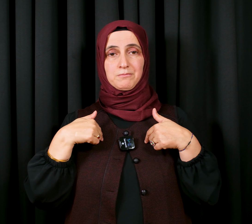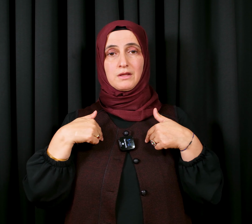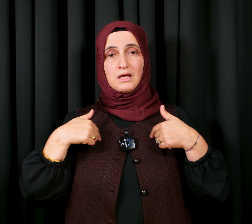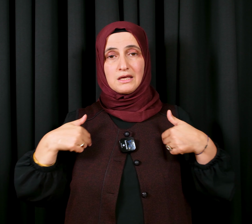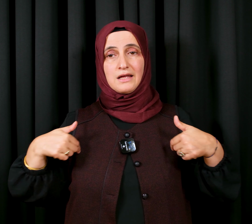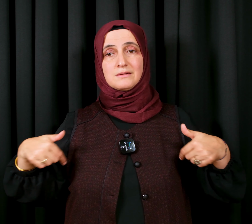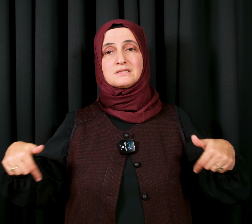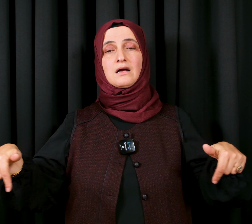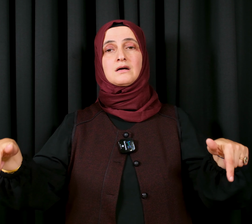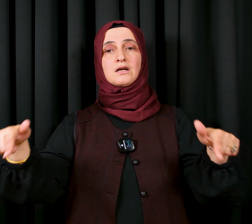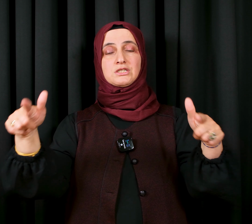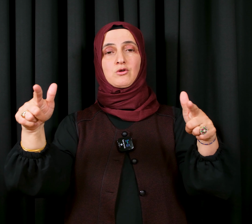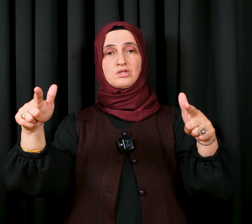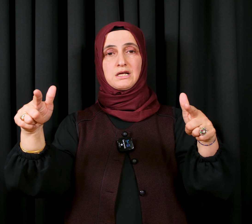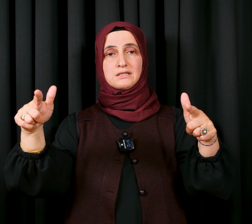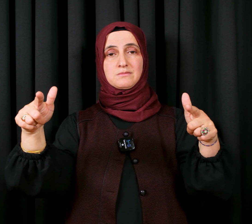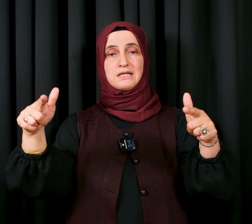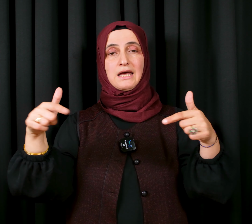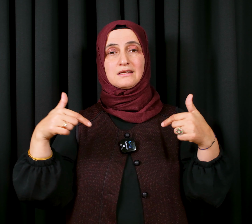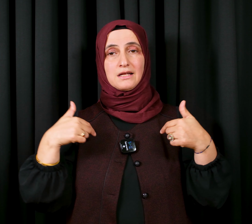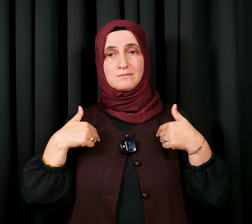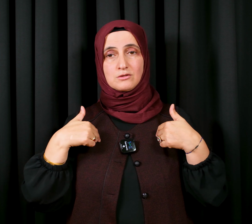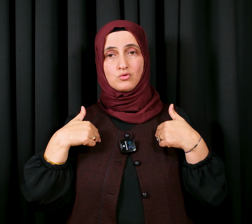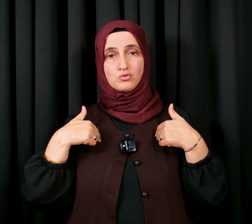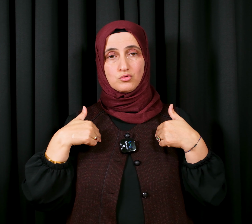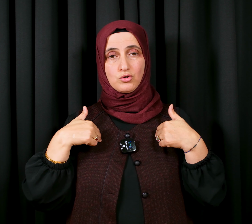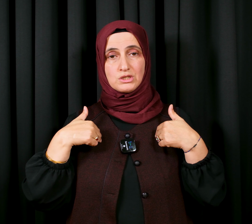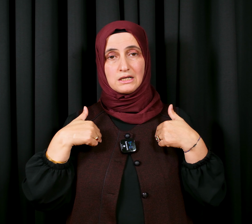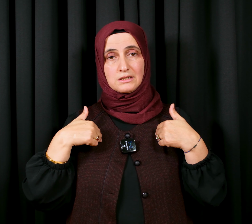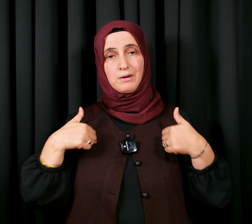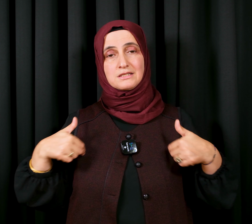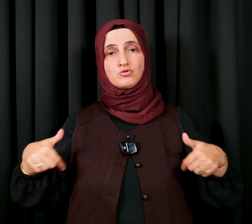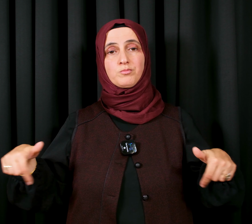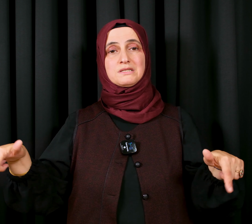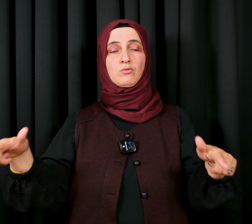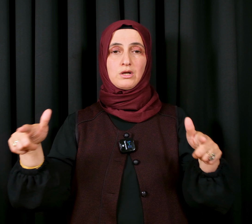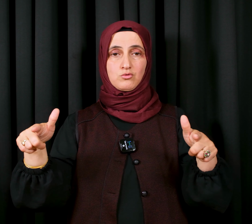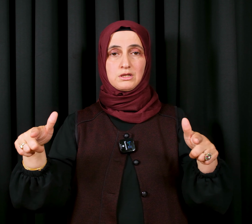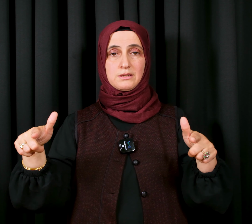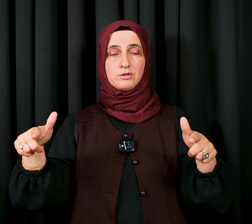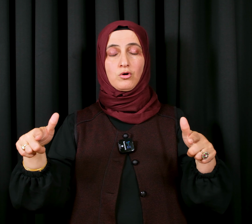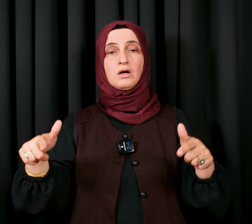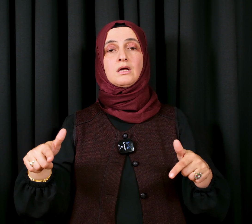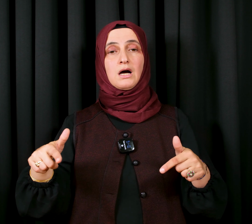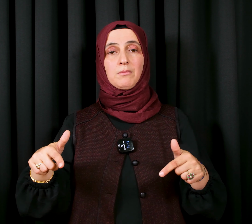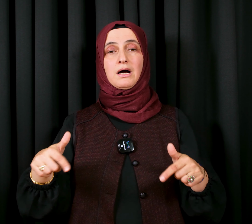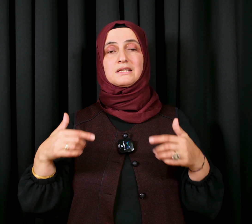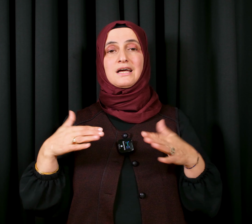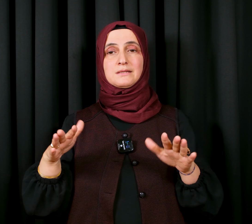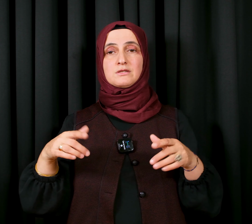kendimizden karşıya gösterdiğimizde, eğer kendimize dokunduruyorsak da bazen şu bizim olarak kullanılabiliyor. Ama hani kendimize